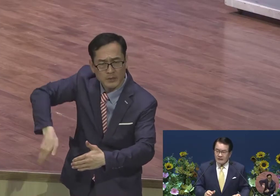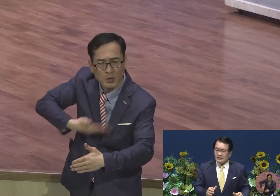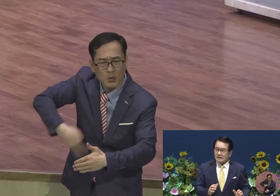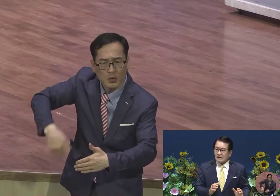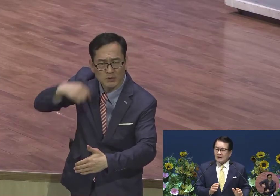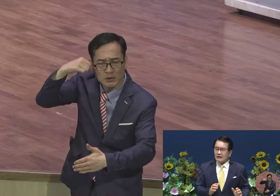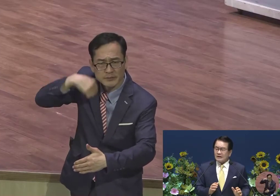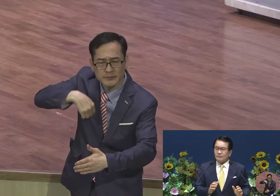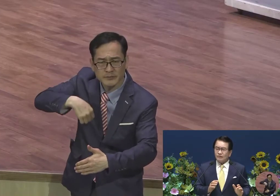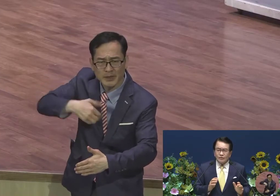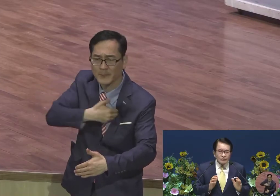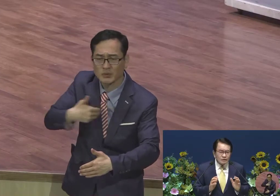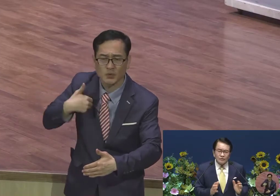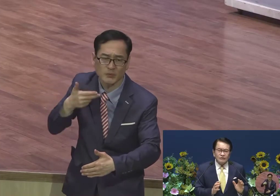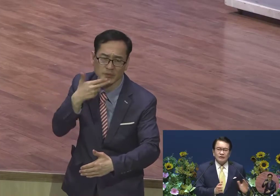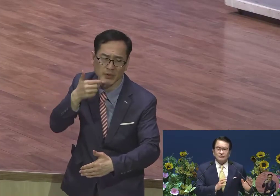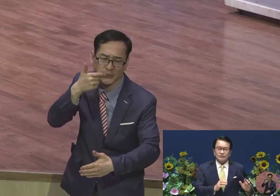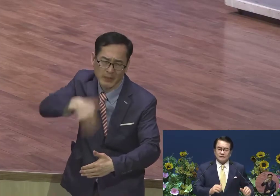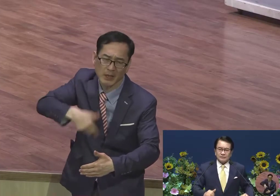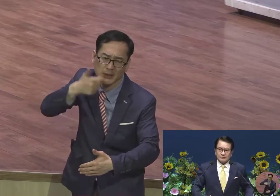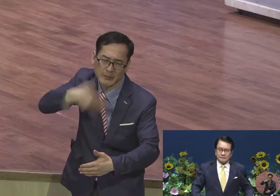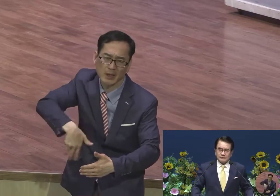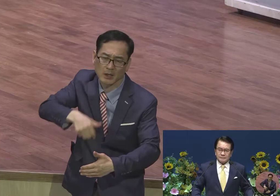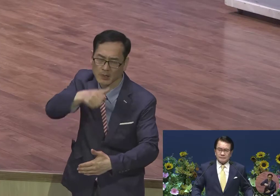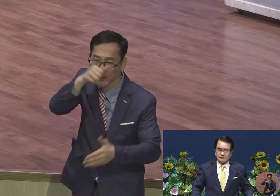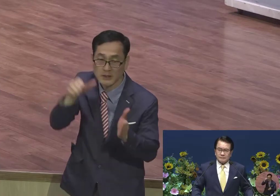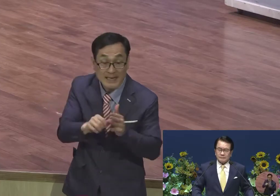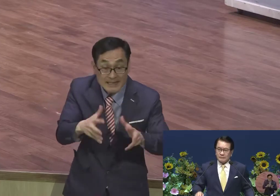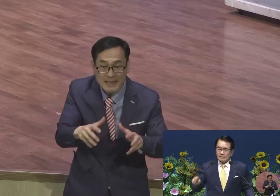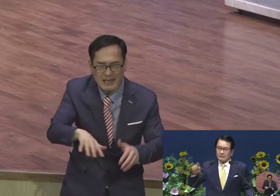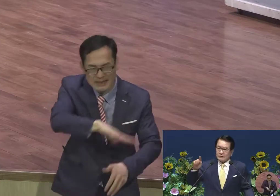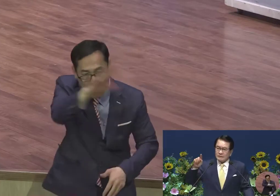이 세상에 그 무엇으로 채울 수가 없어요